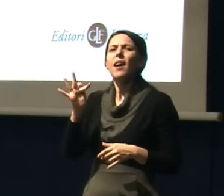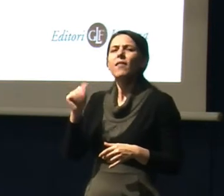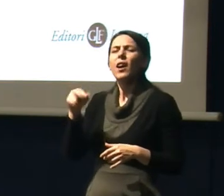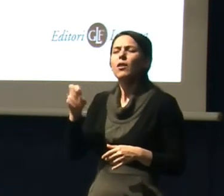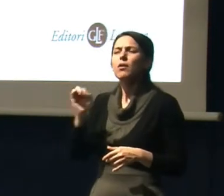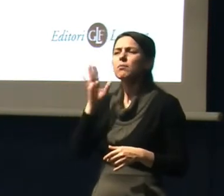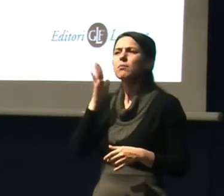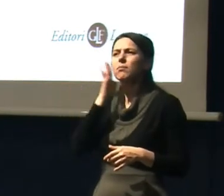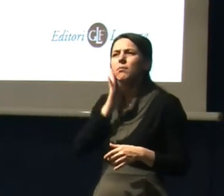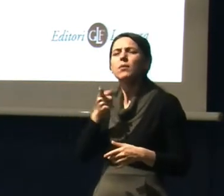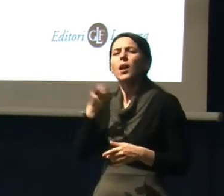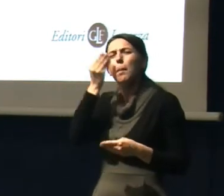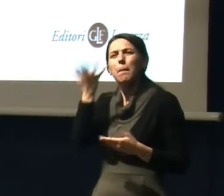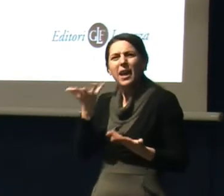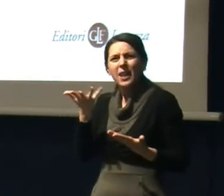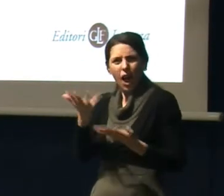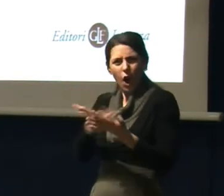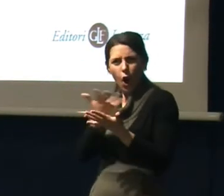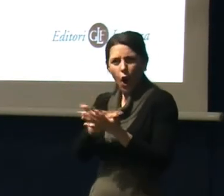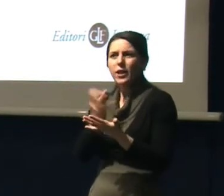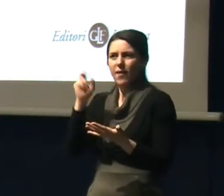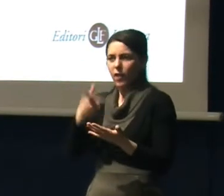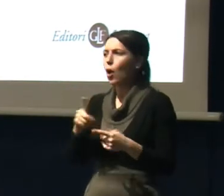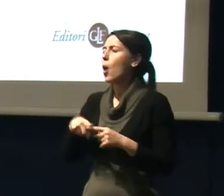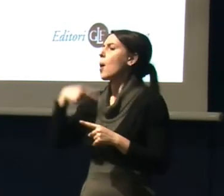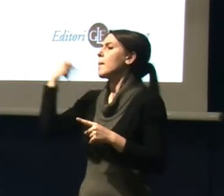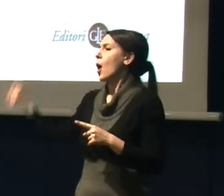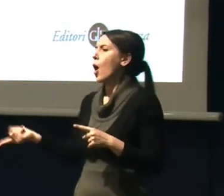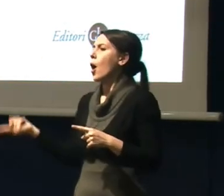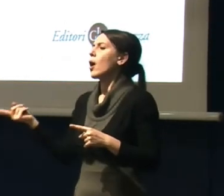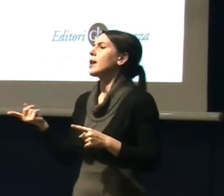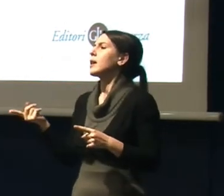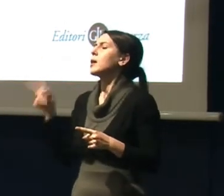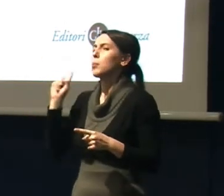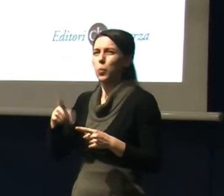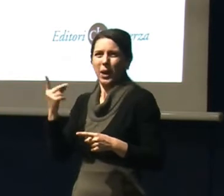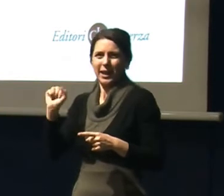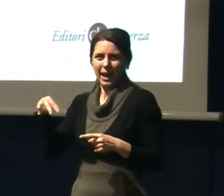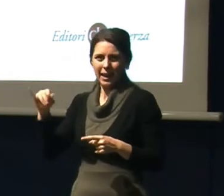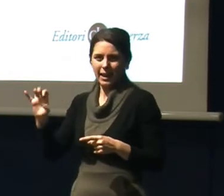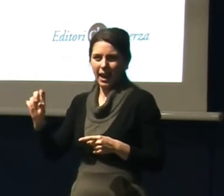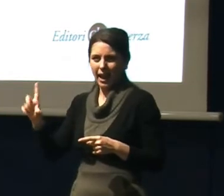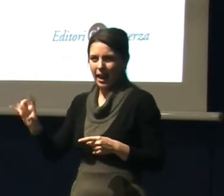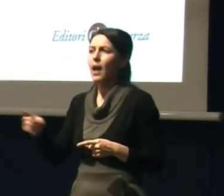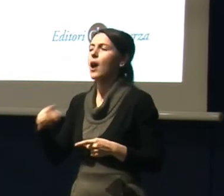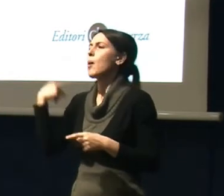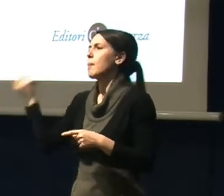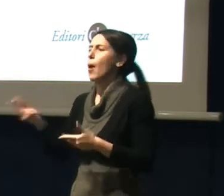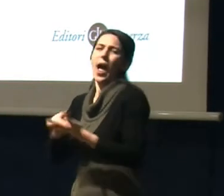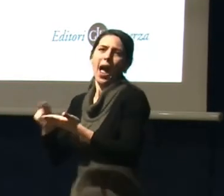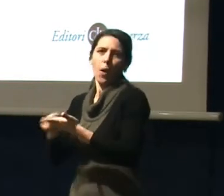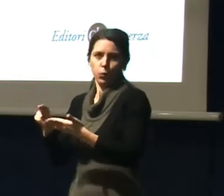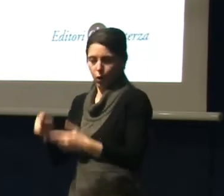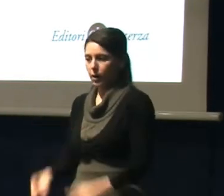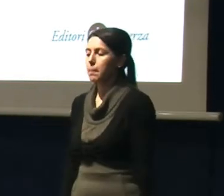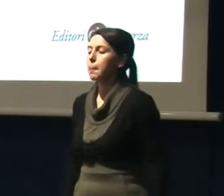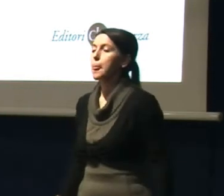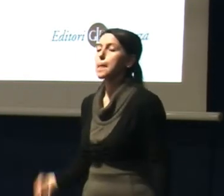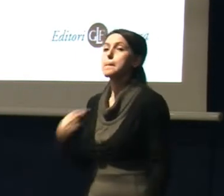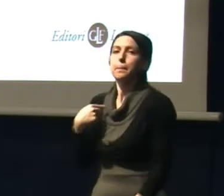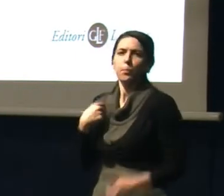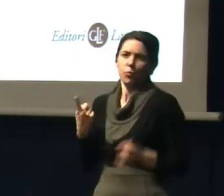raccontarci cosa ne pensi rapidamente poi lo chiedo anche a daniele e poi ripassa la parola all autore va